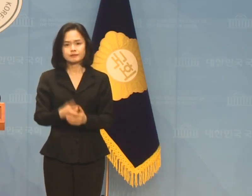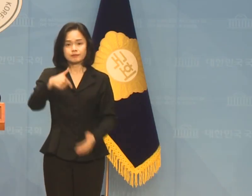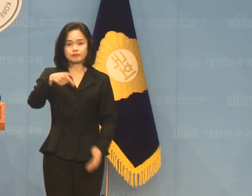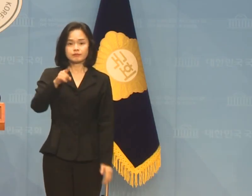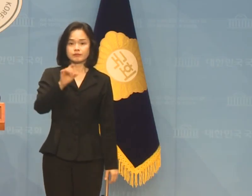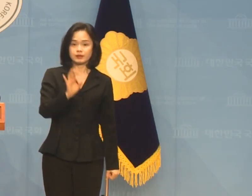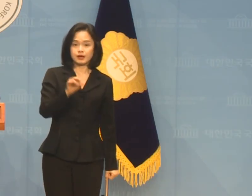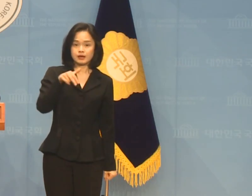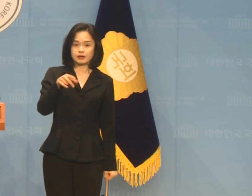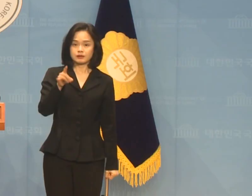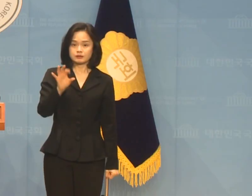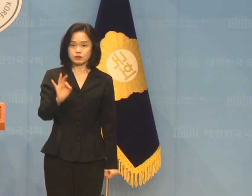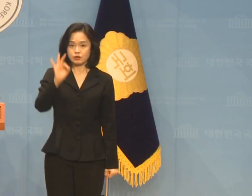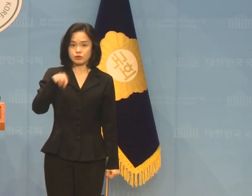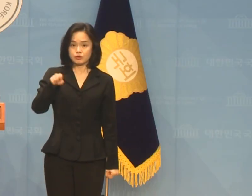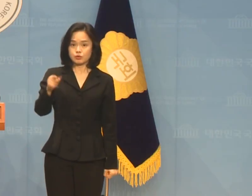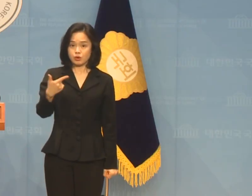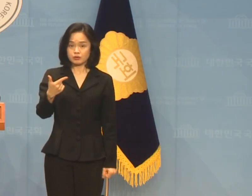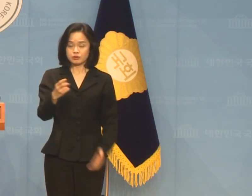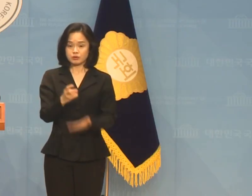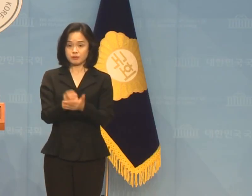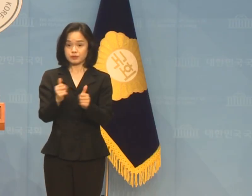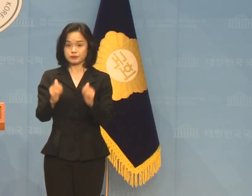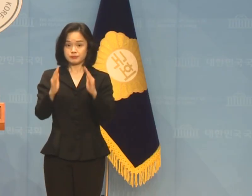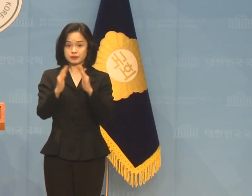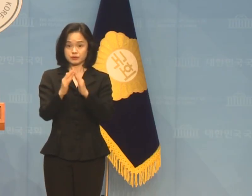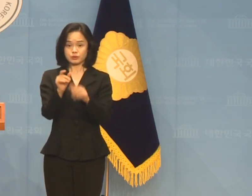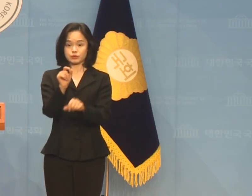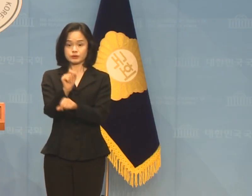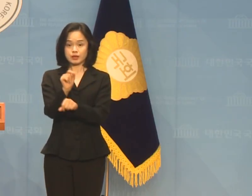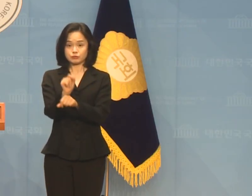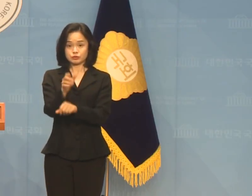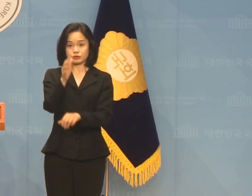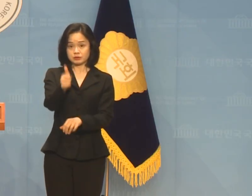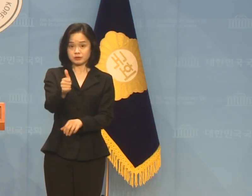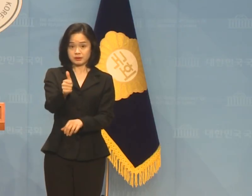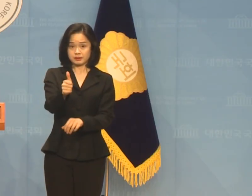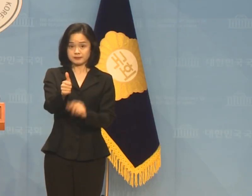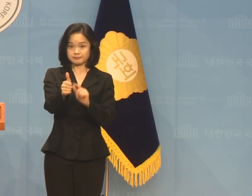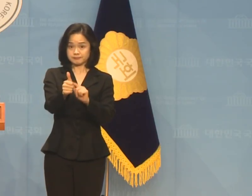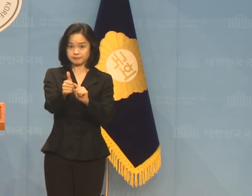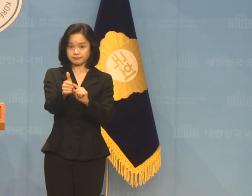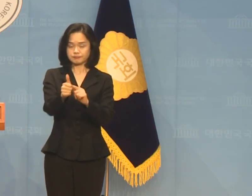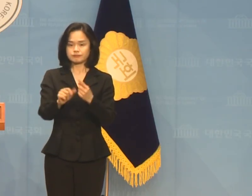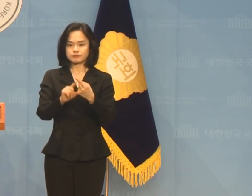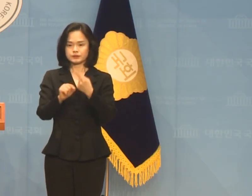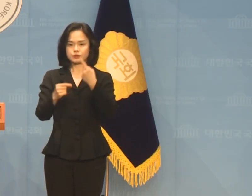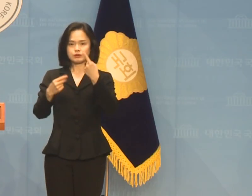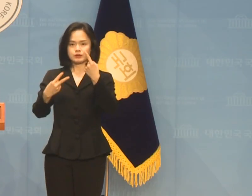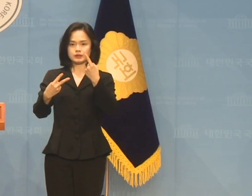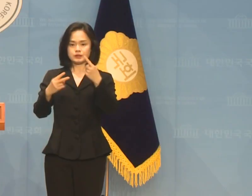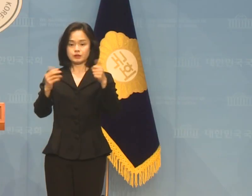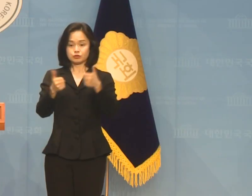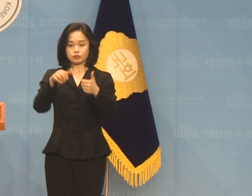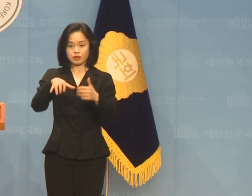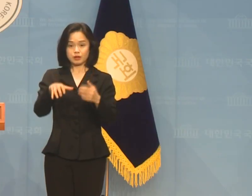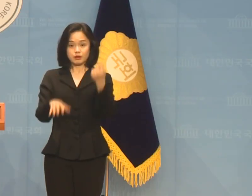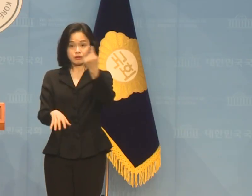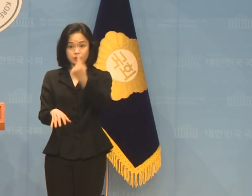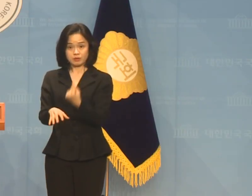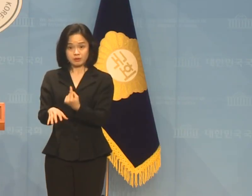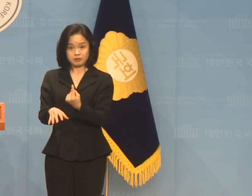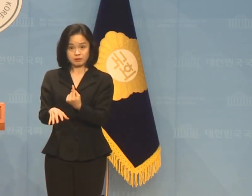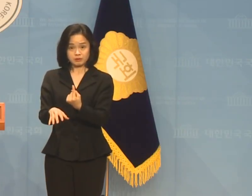사무처장은 1월 9일 국회에 출석해서 계엄, 포고령 각 항목이